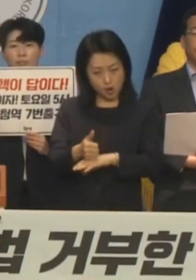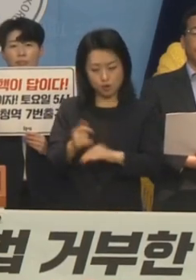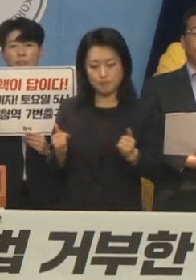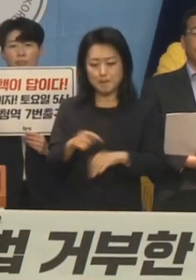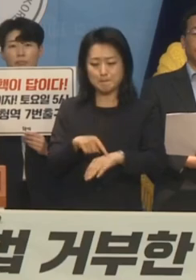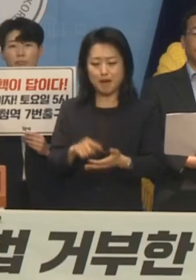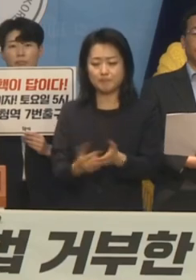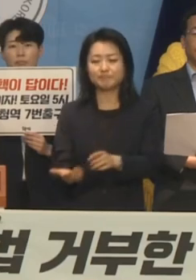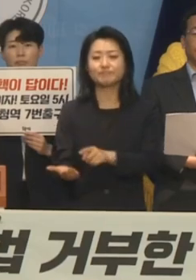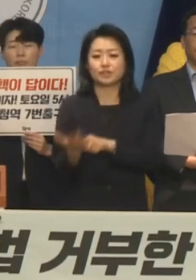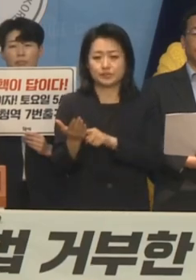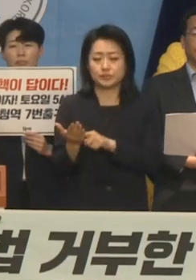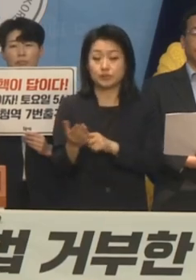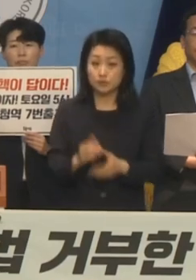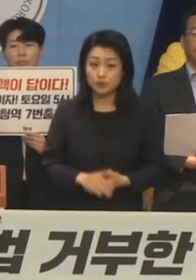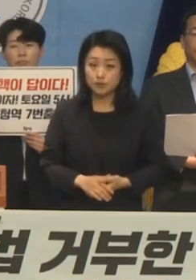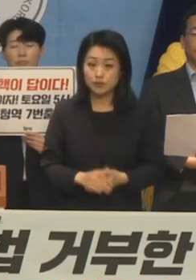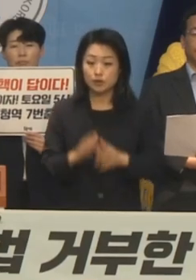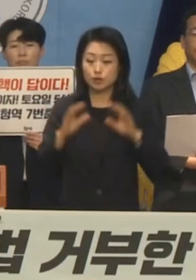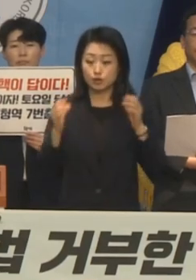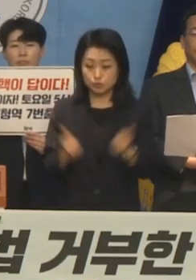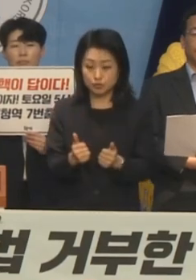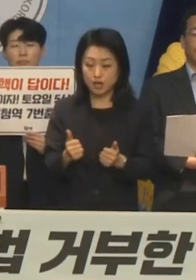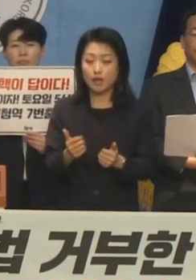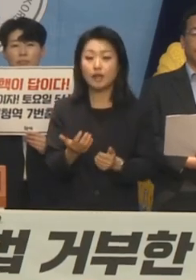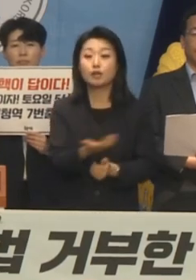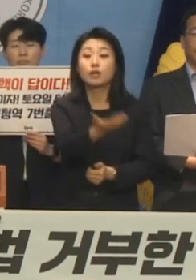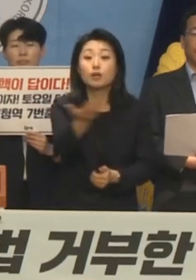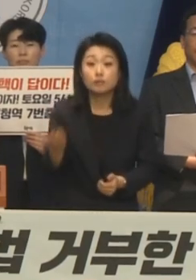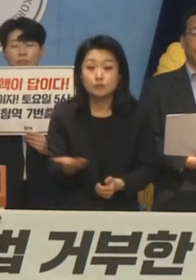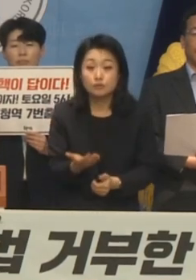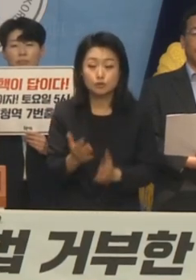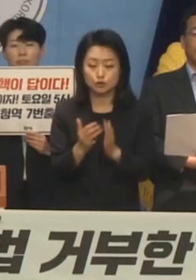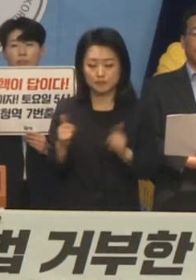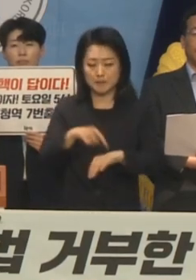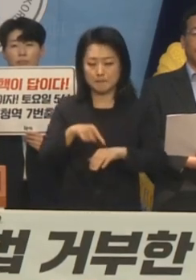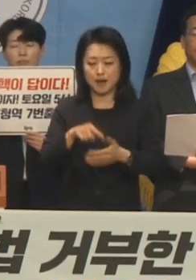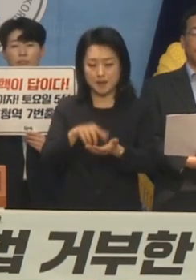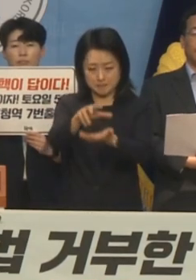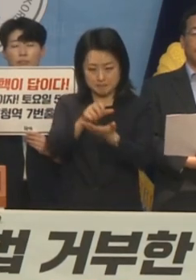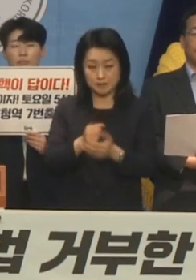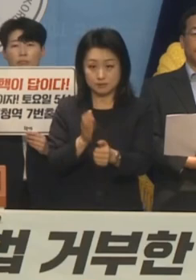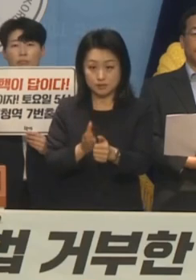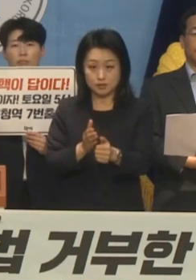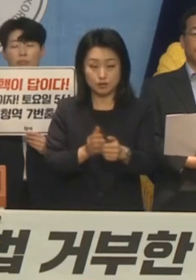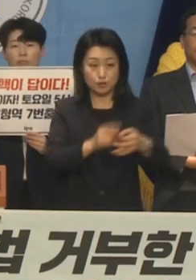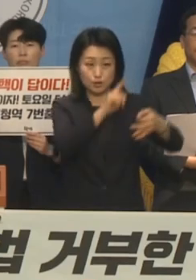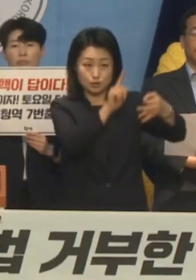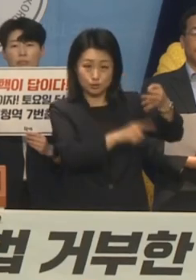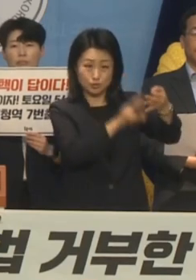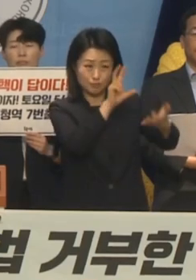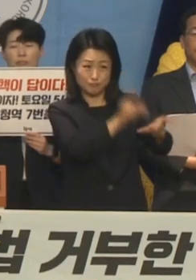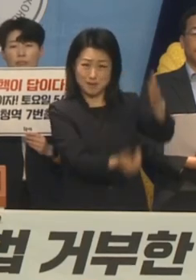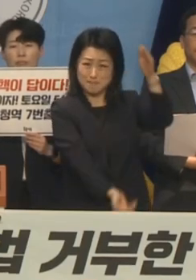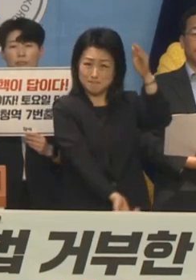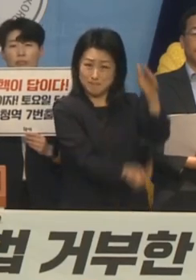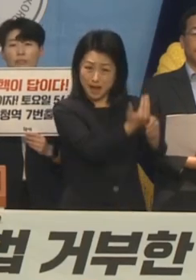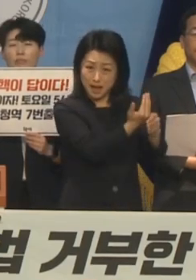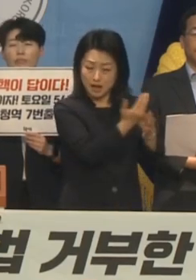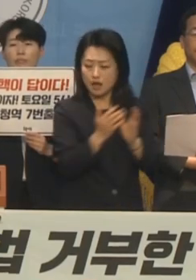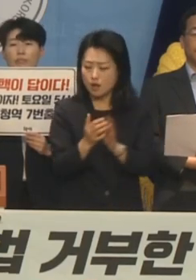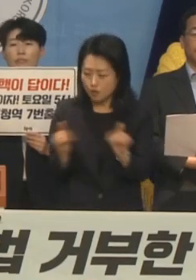민심입니다. 국회는 민심을 받드십시오. 윤석열이라는 재난으로부터 국민을